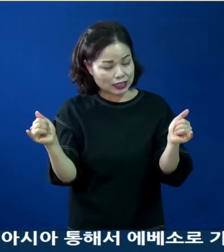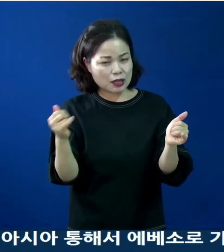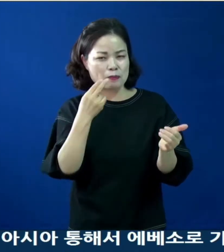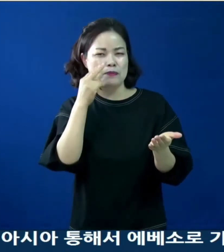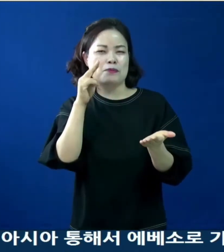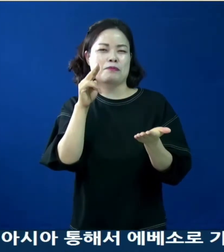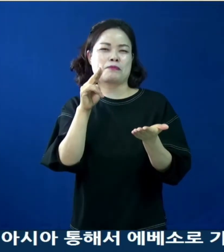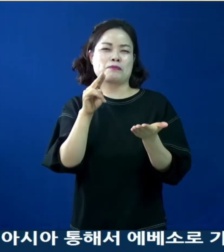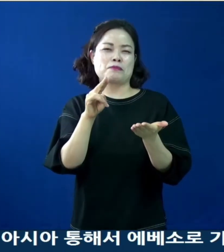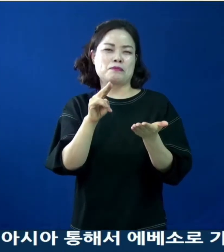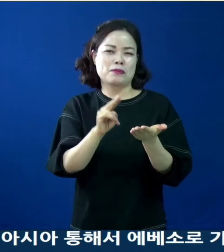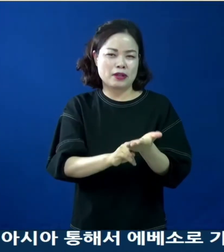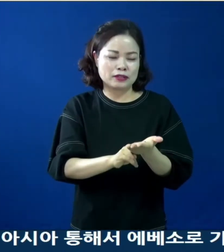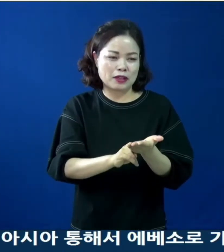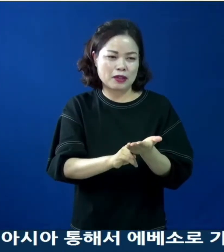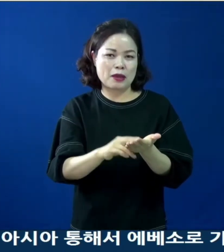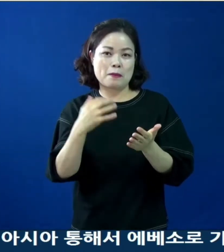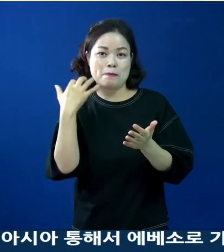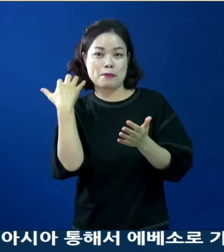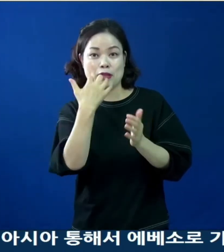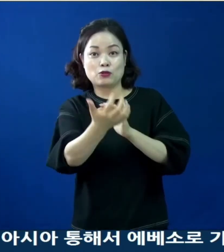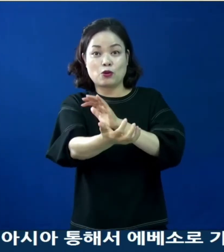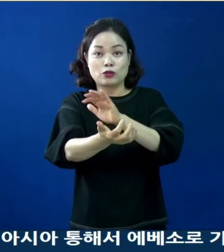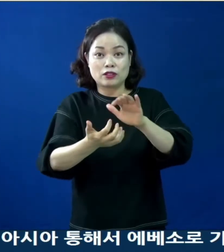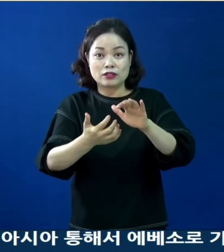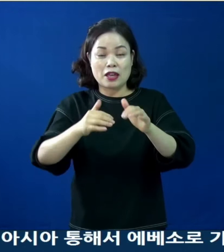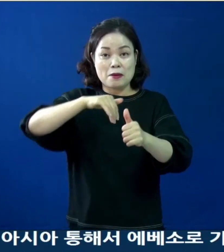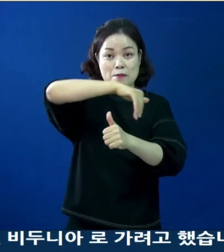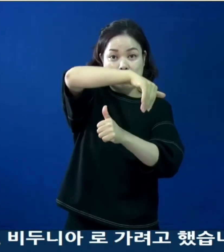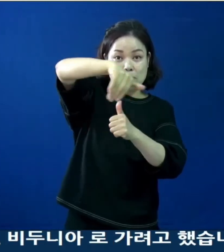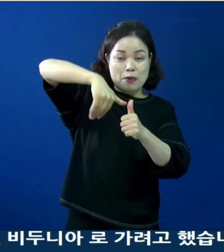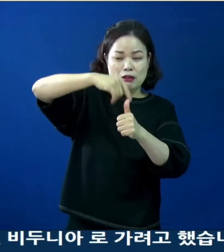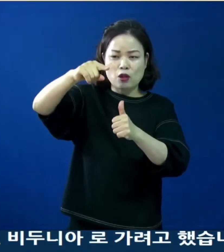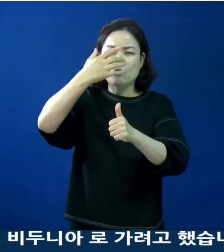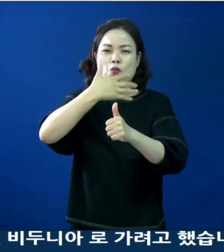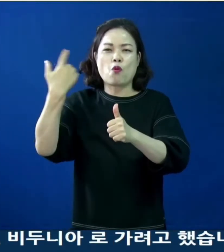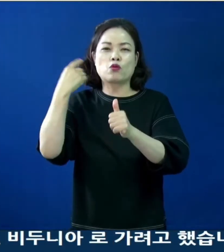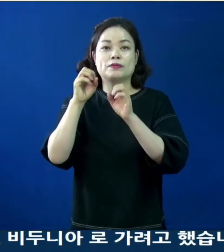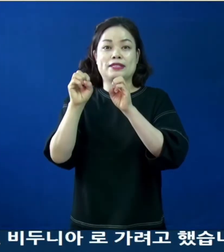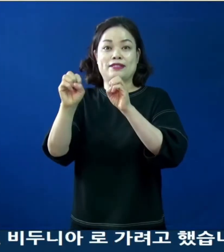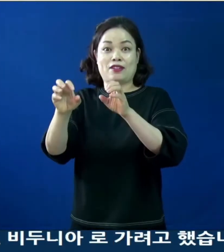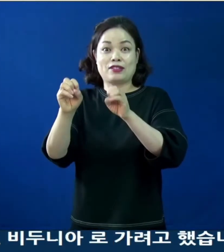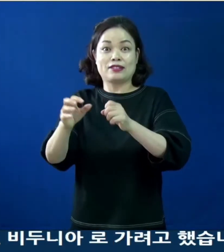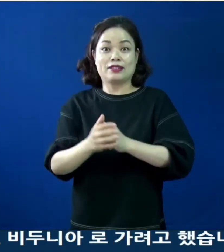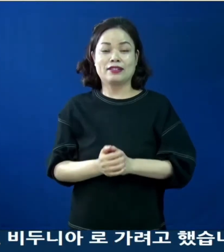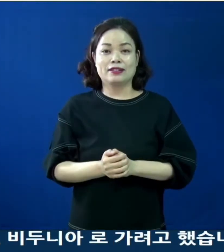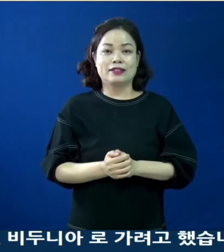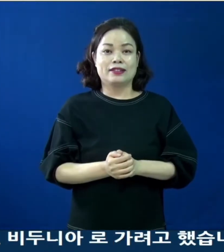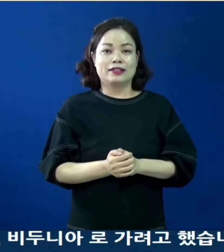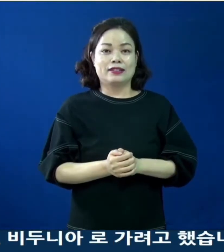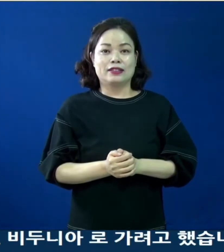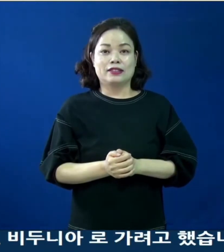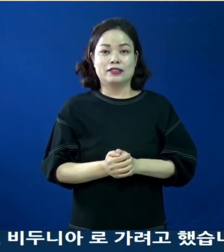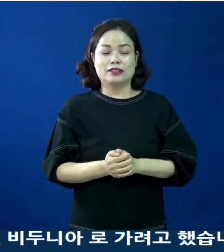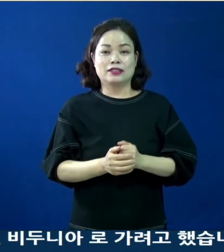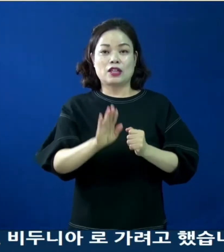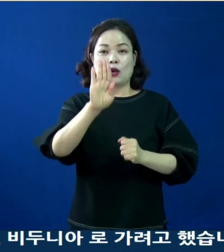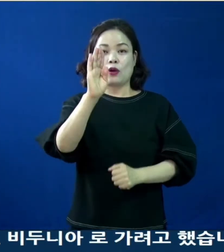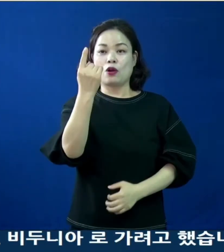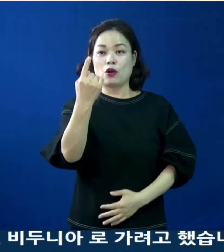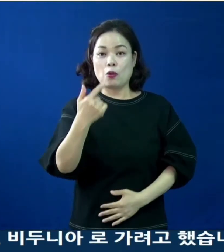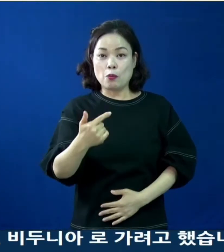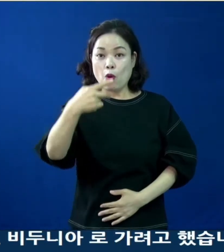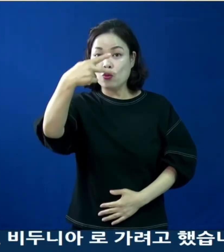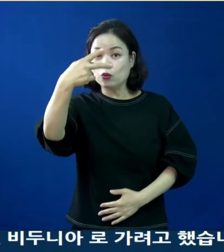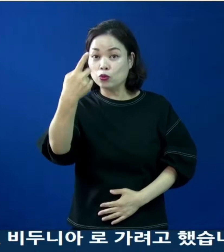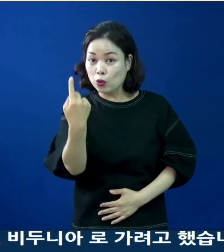게 베드로 전서의 한 배경이 되는 겁니다. 저기까지 복음이 전해진 거죠. 그래서 이 본도에서